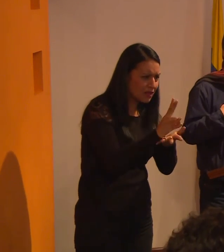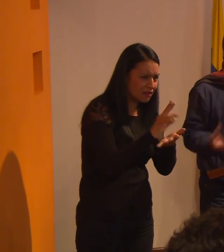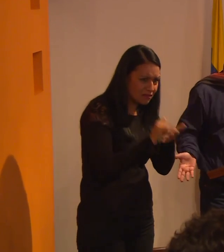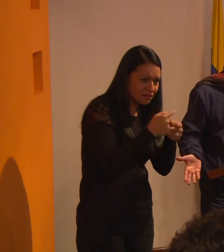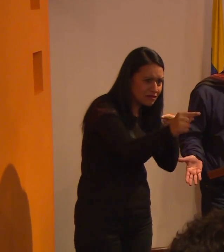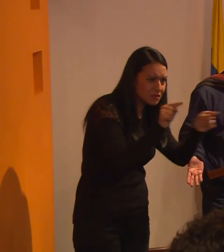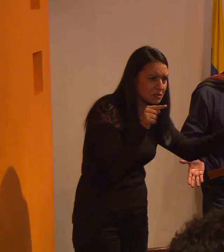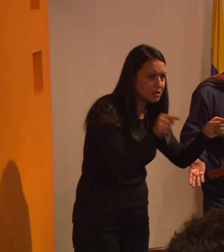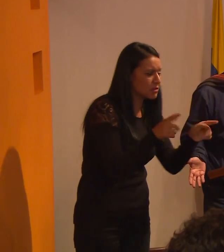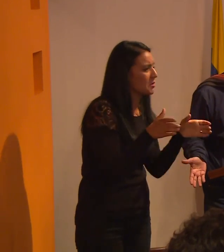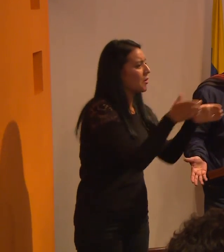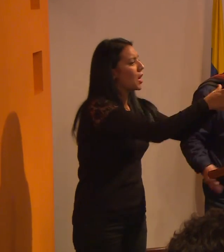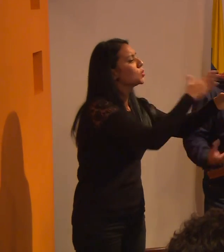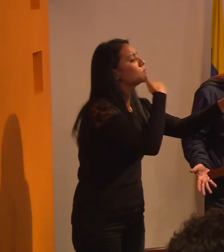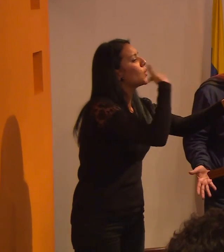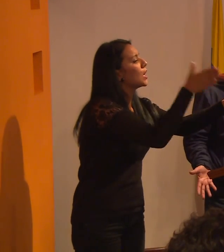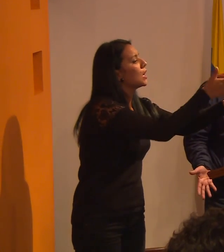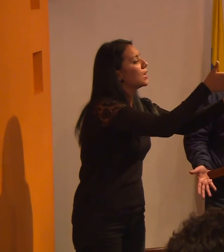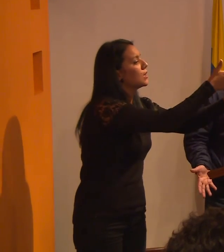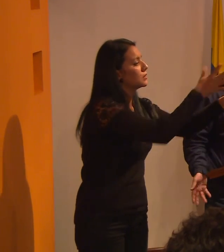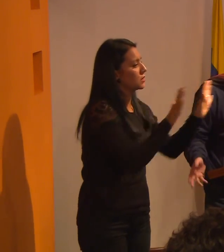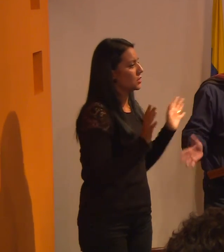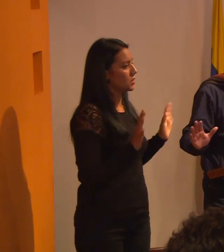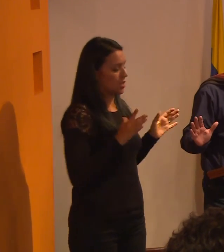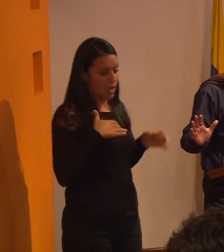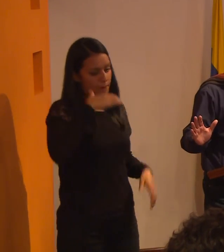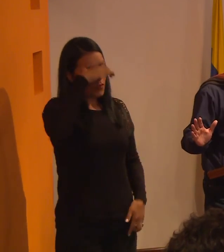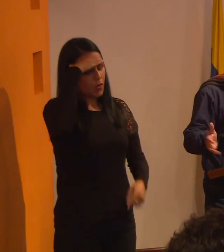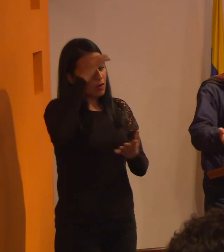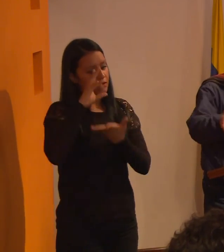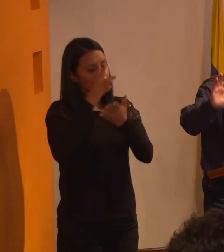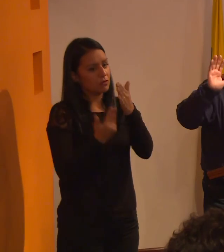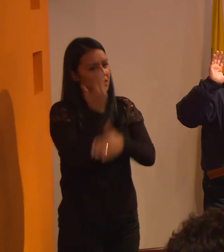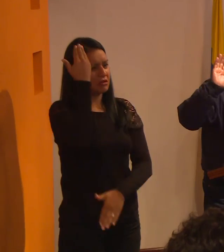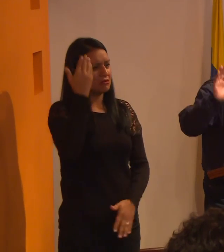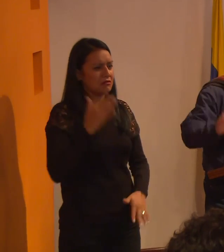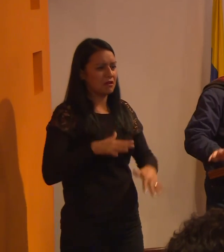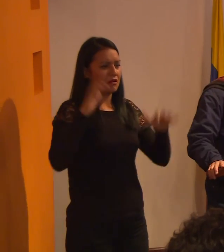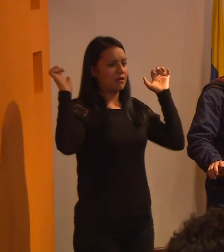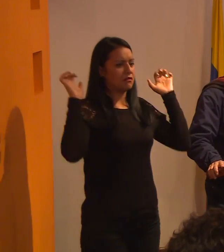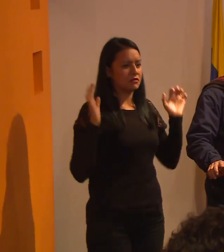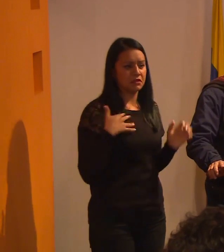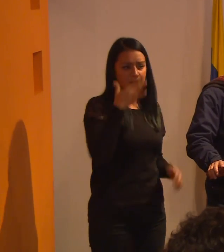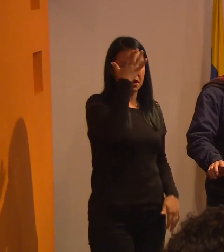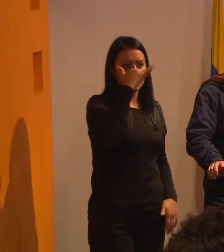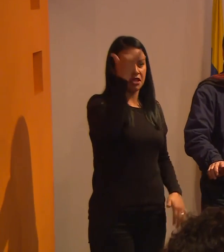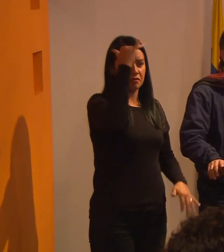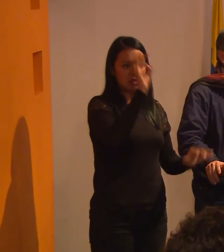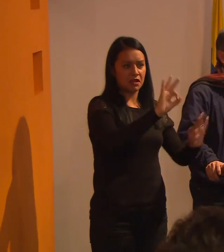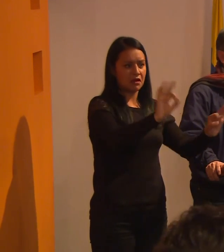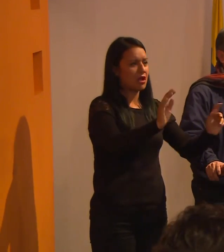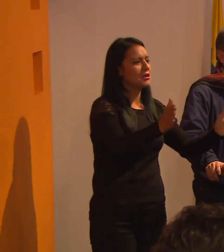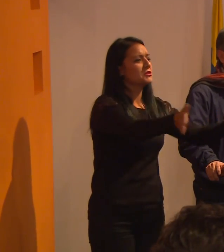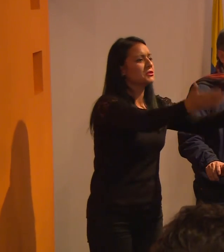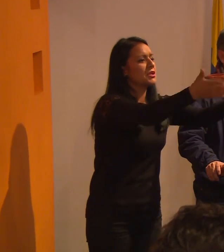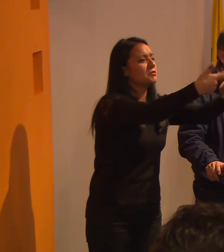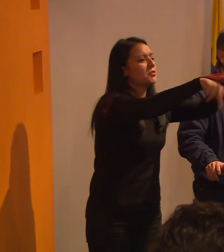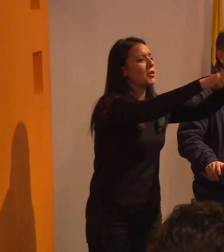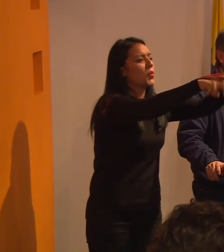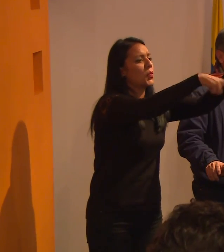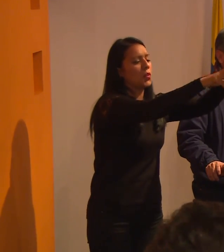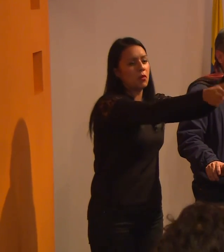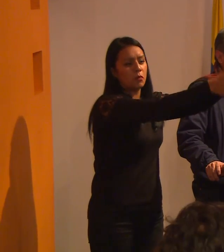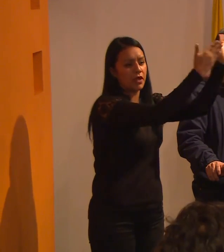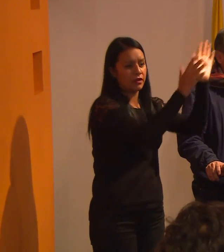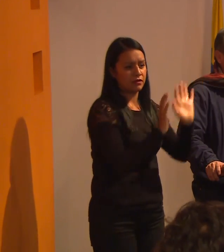nosotros sobramos. Y si sobramos, entonces pues no va a haber carga académica para nadie. Por lo tanto,